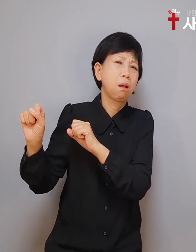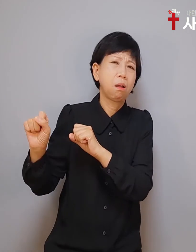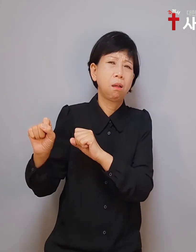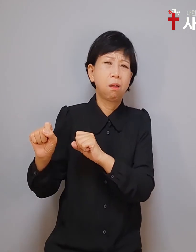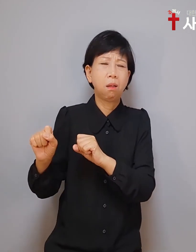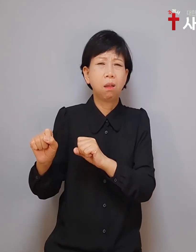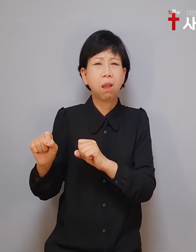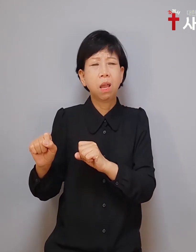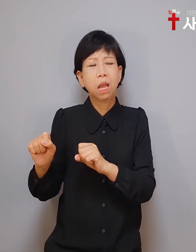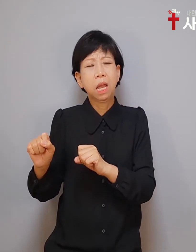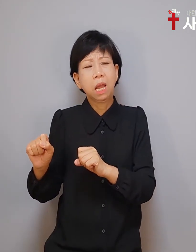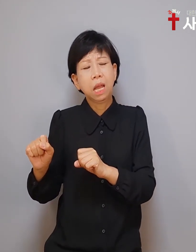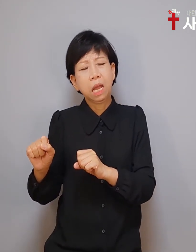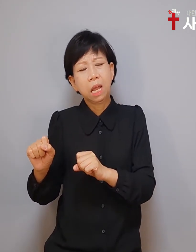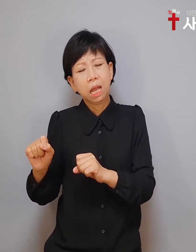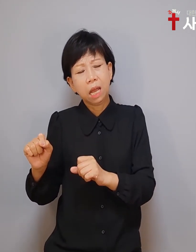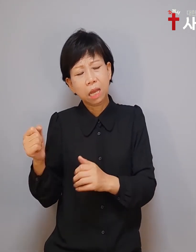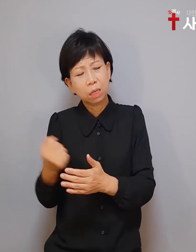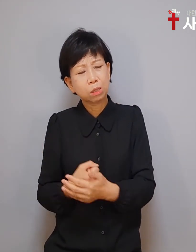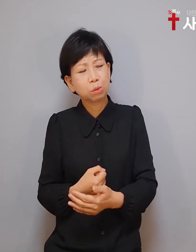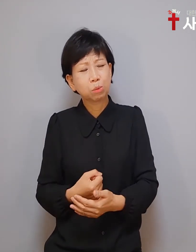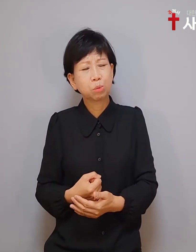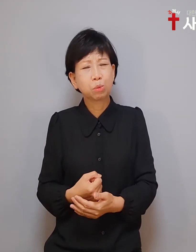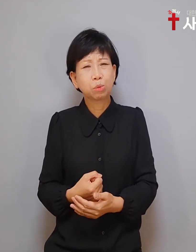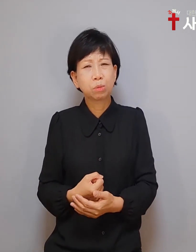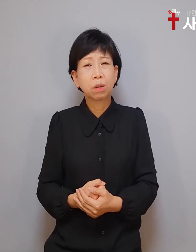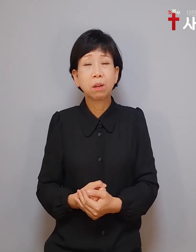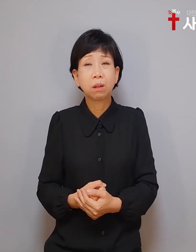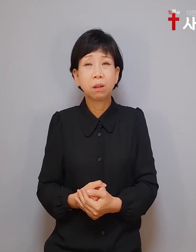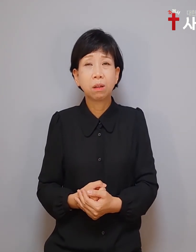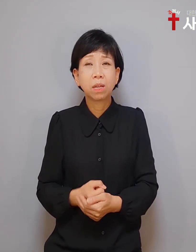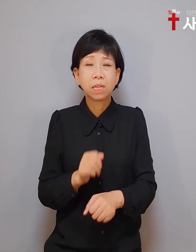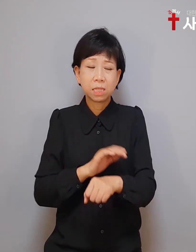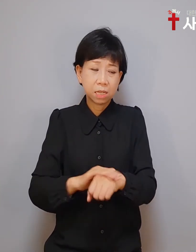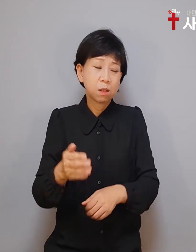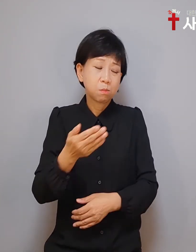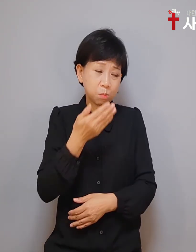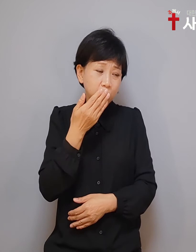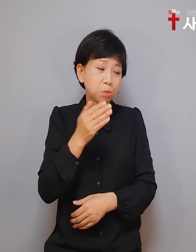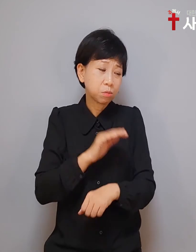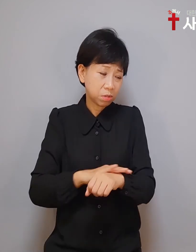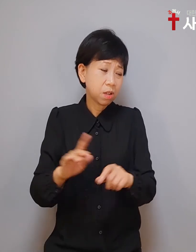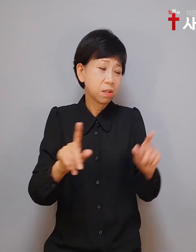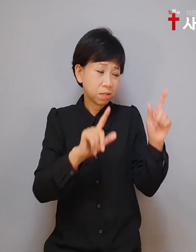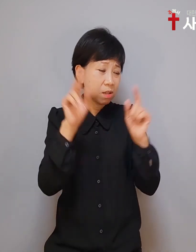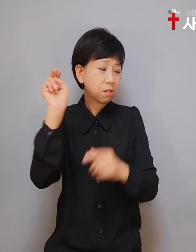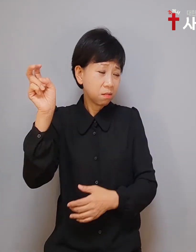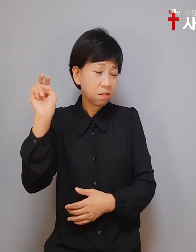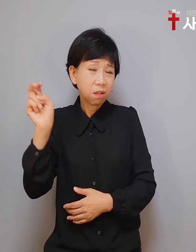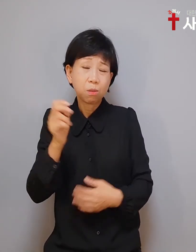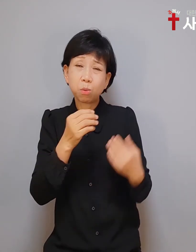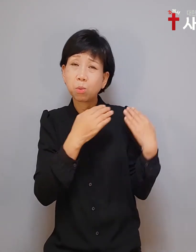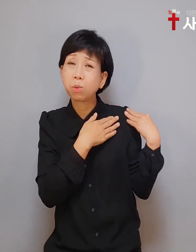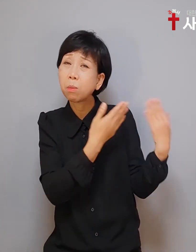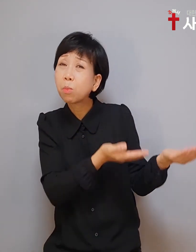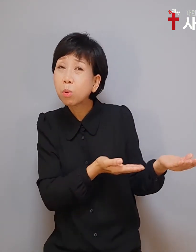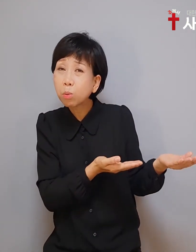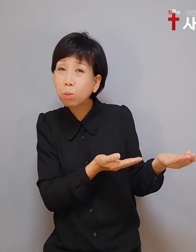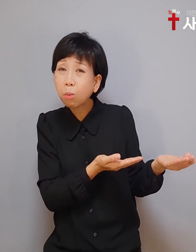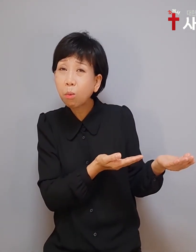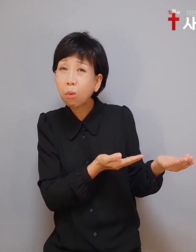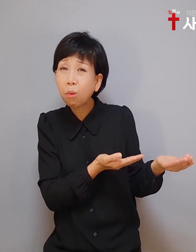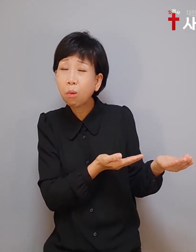아이고, 가출할 때도 됐지. 잘 먹고 잘 살겠지. 그럽니까?